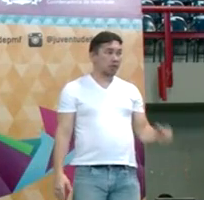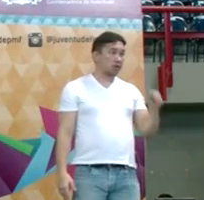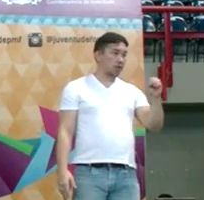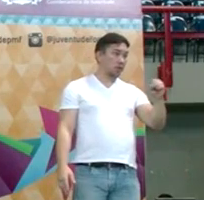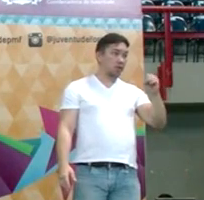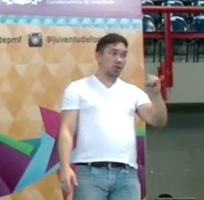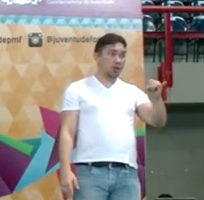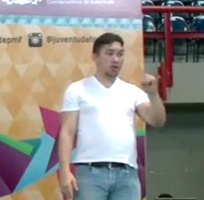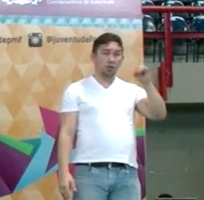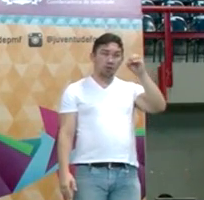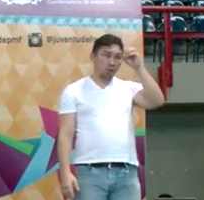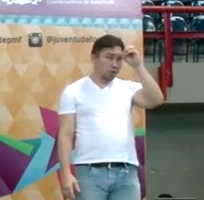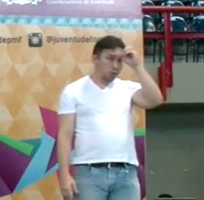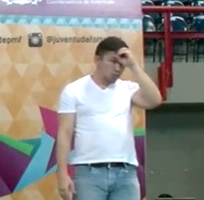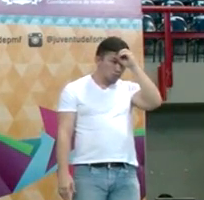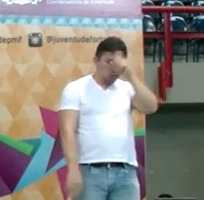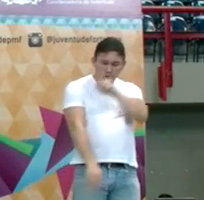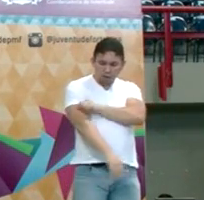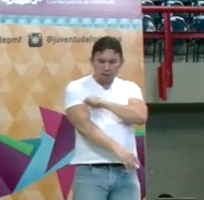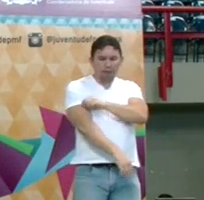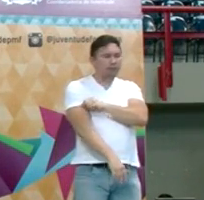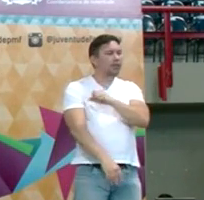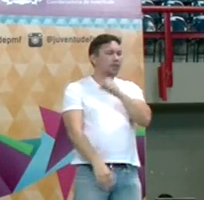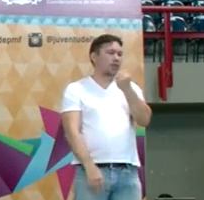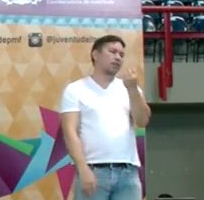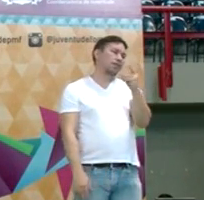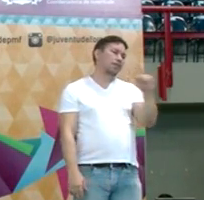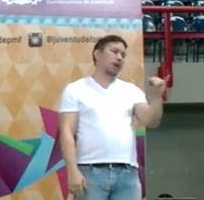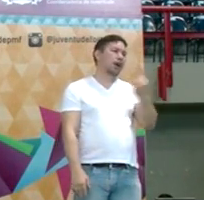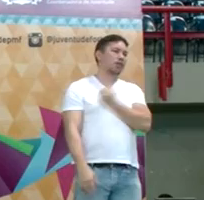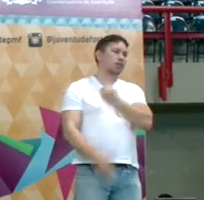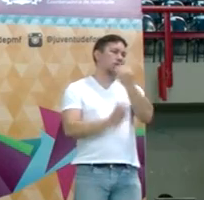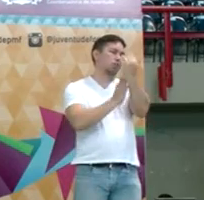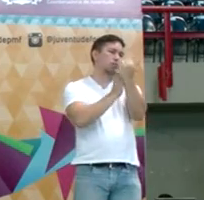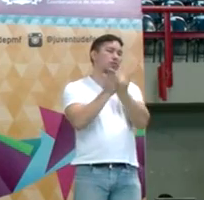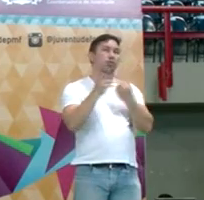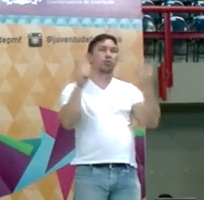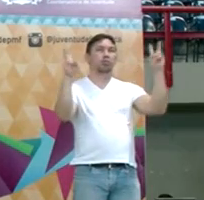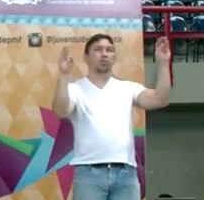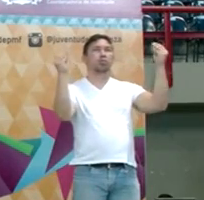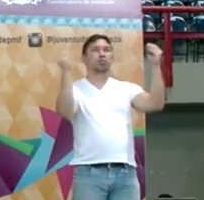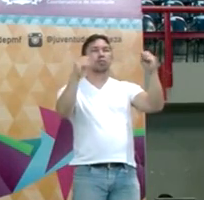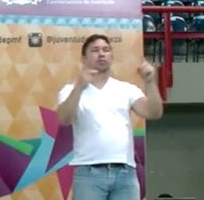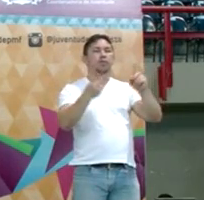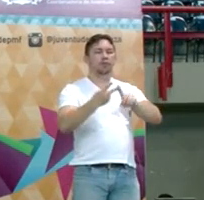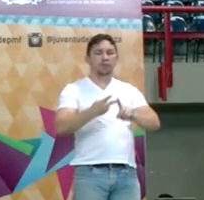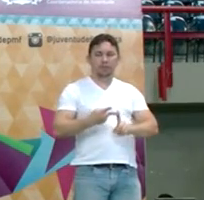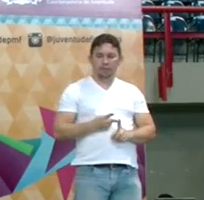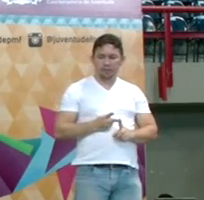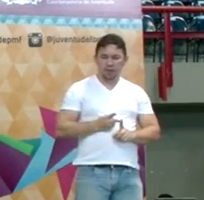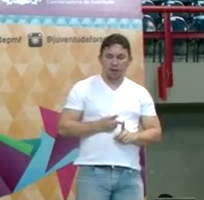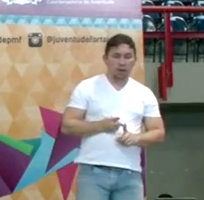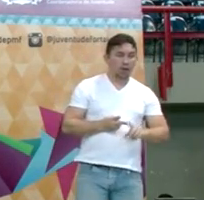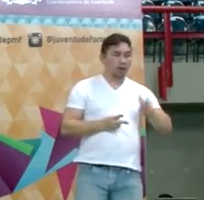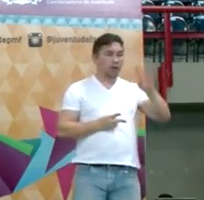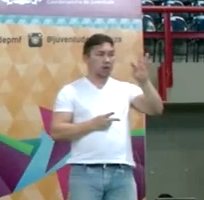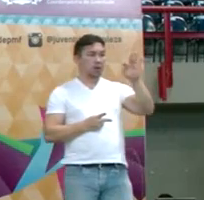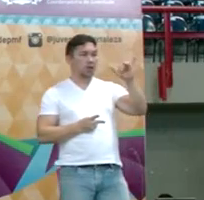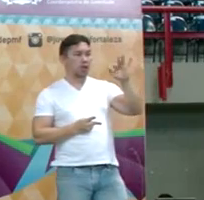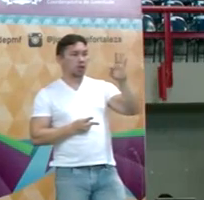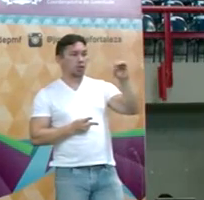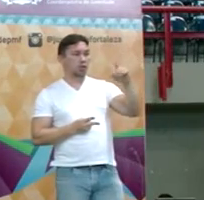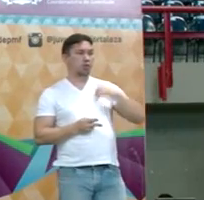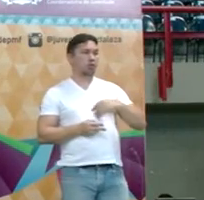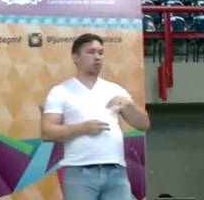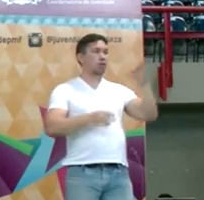não sabe dessa informação vai perder pontos porque colocou título. Outro, tem aluno que dá o título e passa